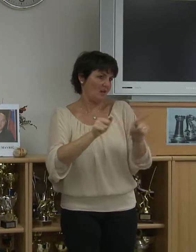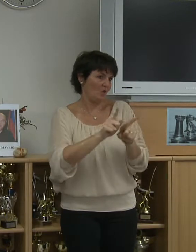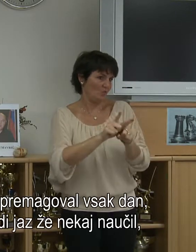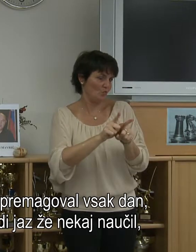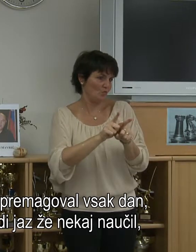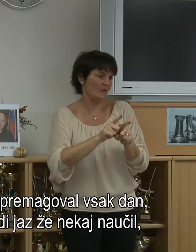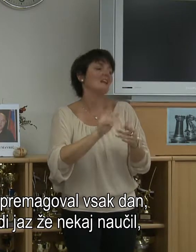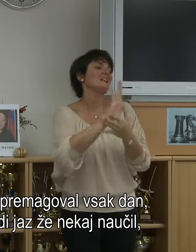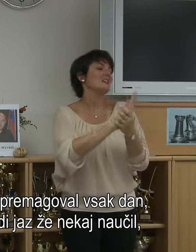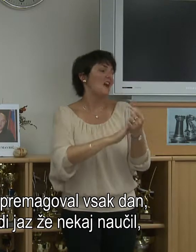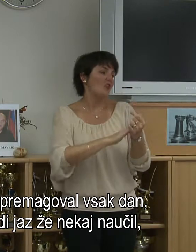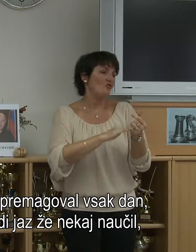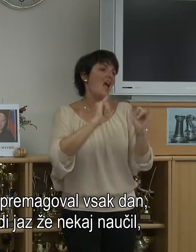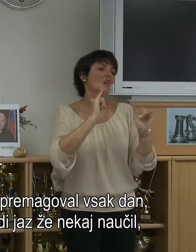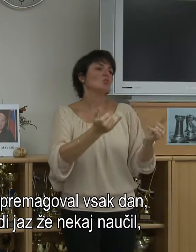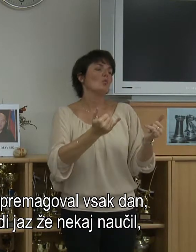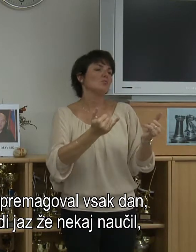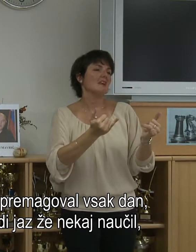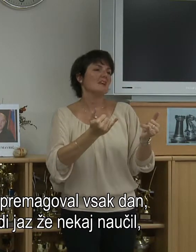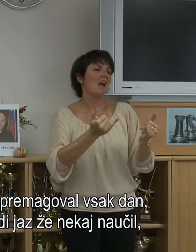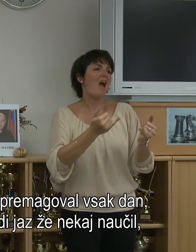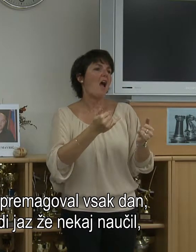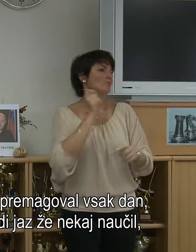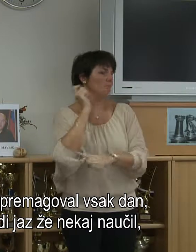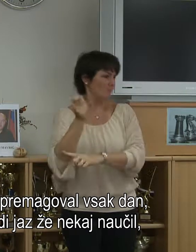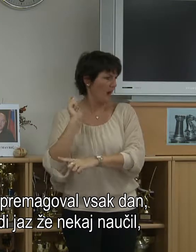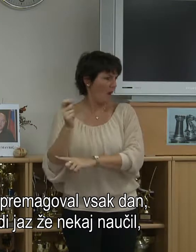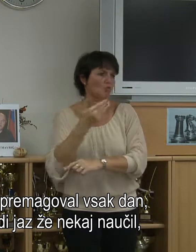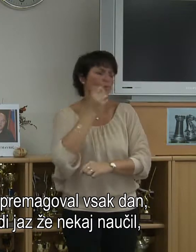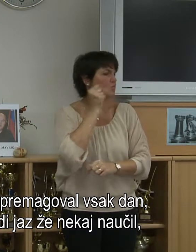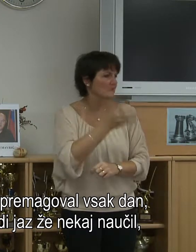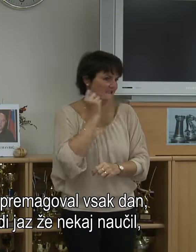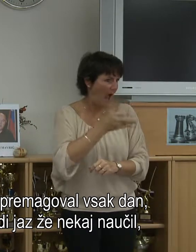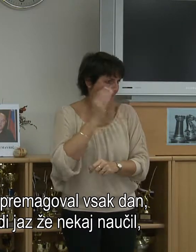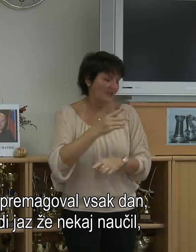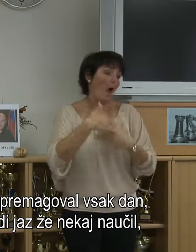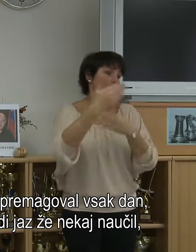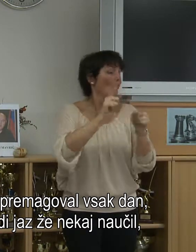Na začetku me je premagoval vsak dan, potem sem se tudi jaz že kaj naučil.